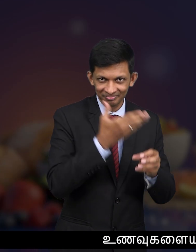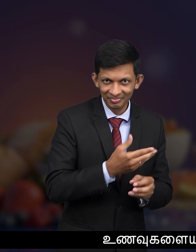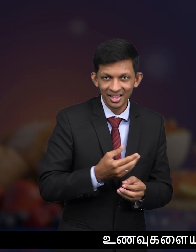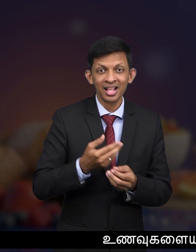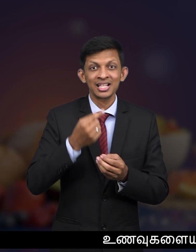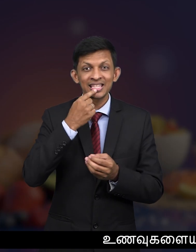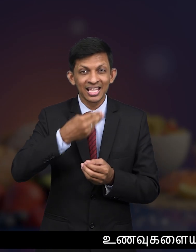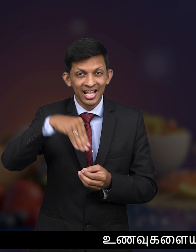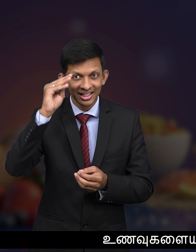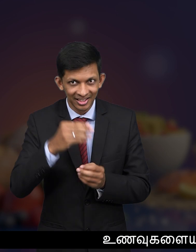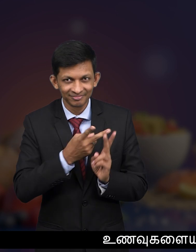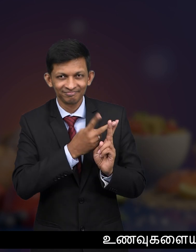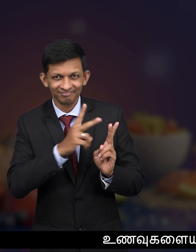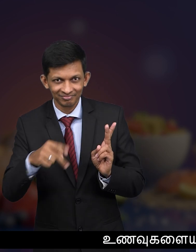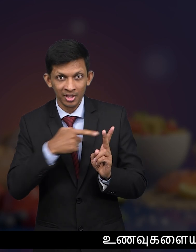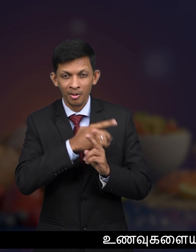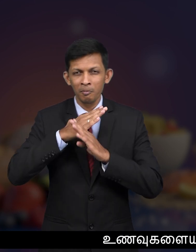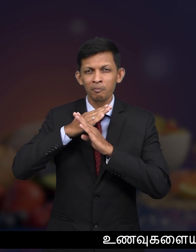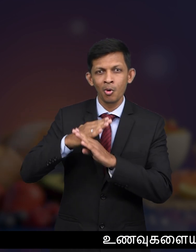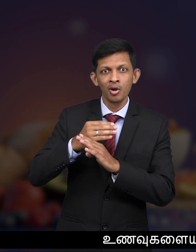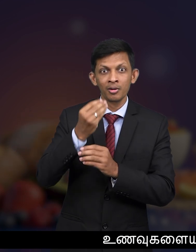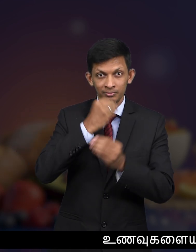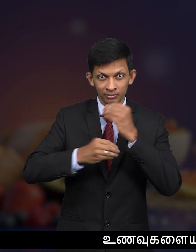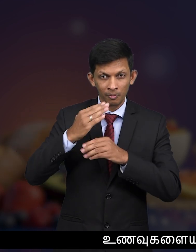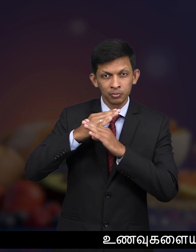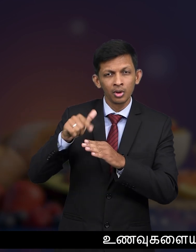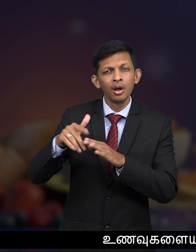போன்ற பாதுகாப்பு உணவுகளையும் சாப்பிட சொன்னார்.